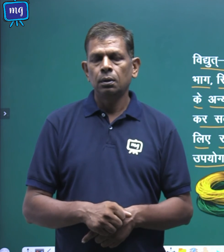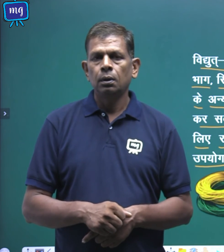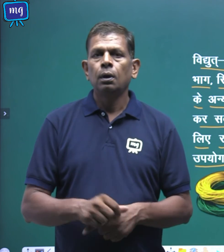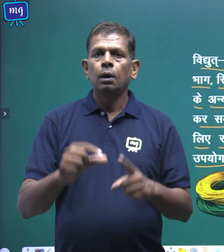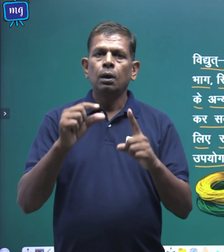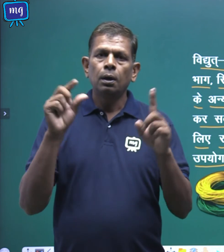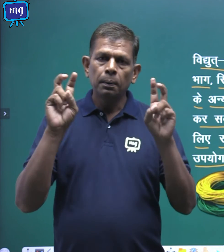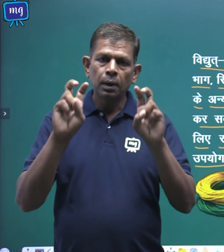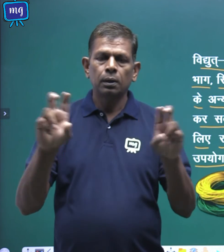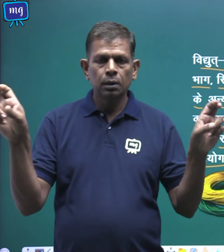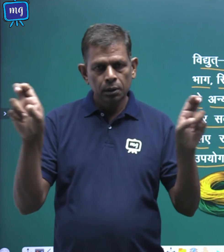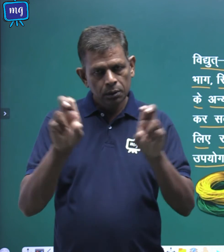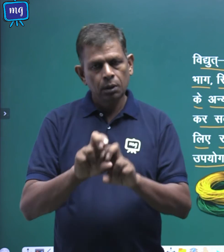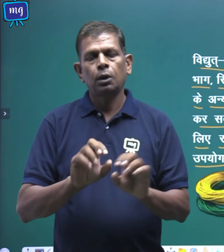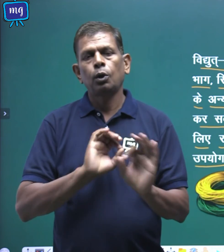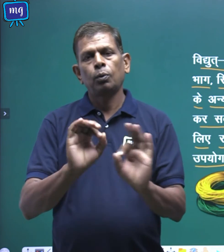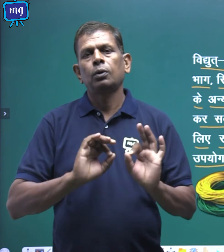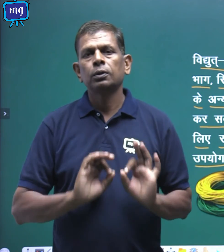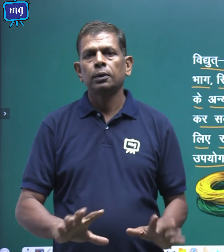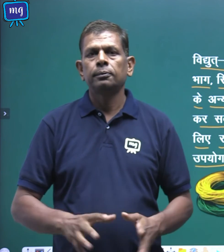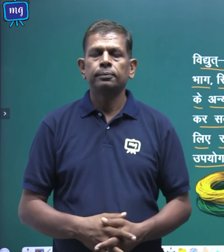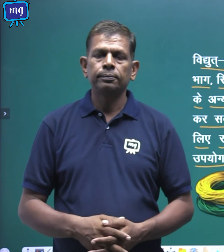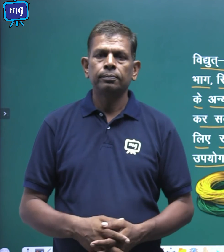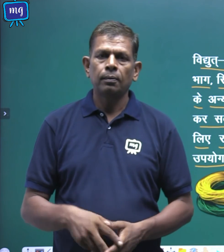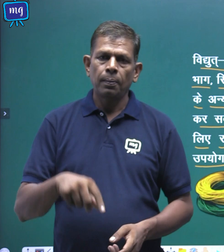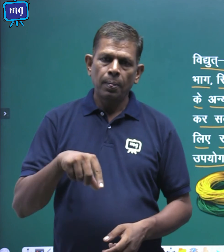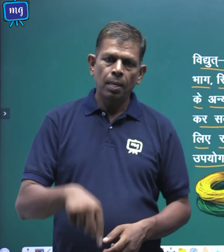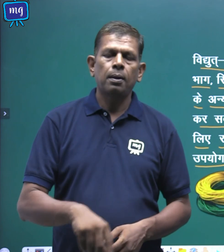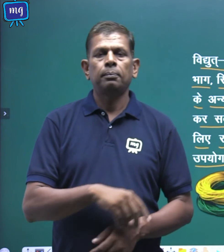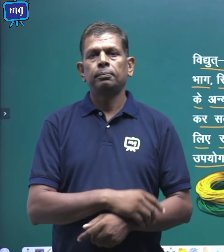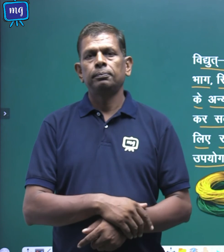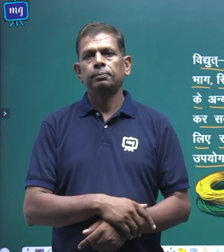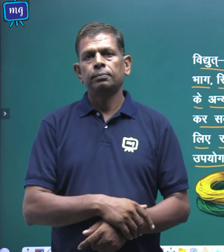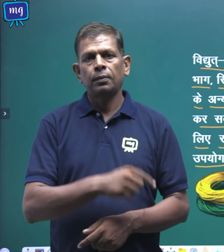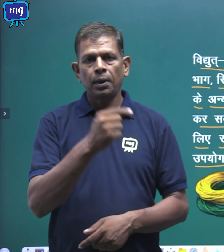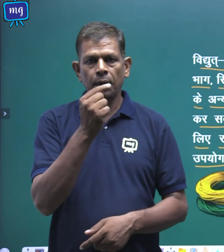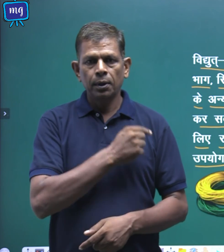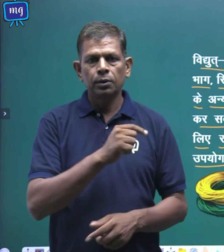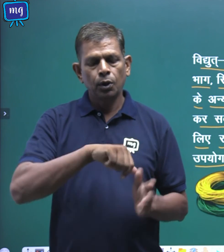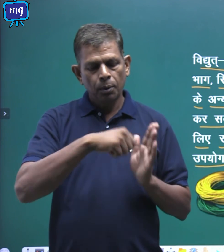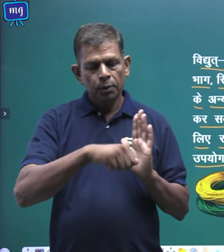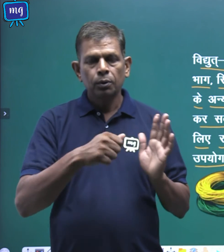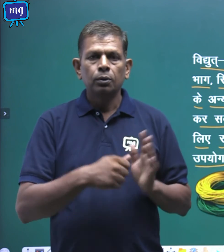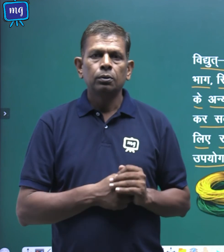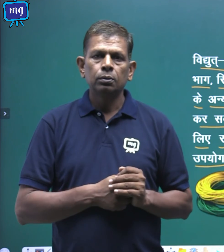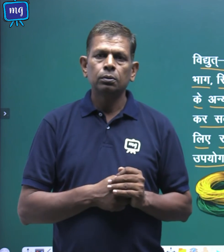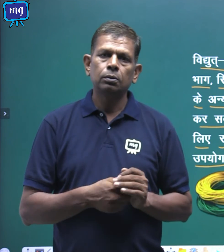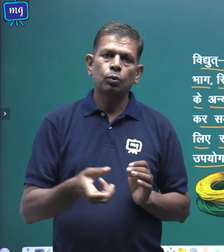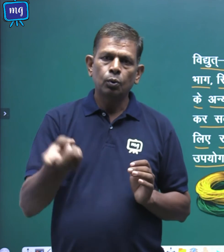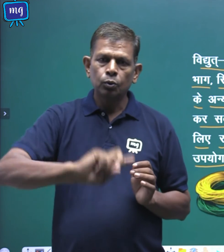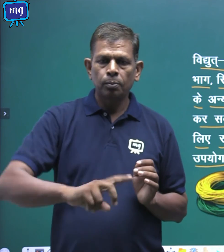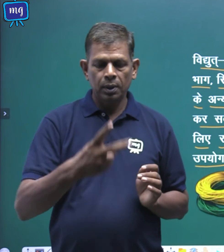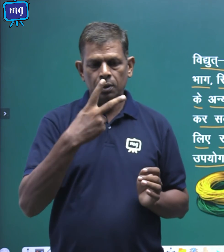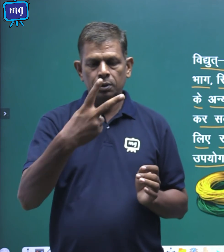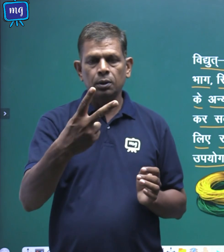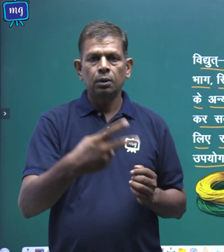सारांश पूरा होता है। अब आप इस वीडियो को दोबारा